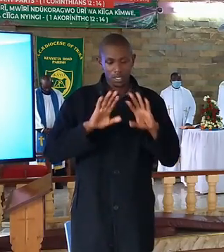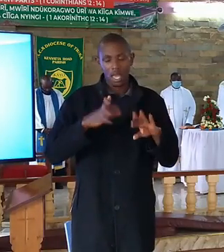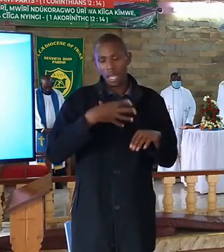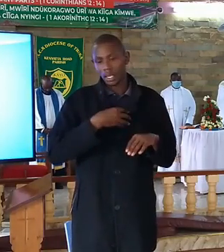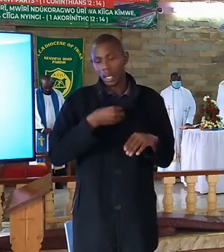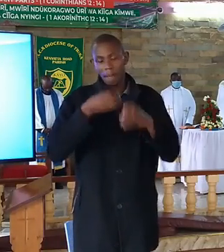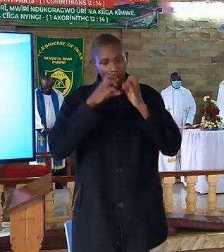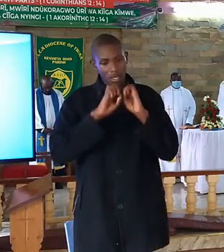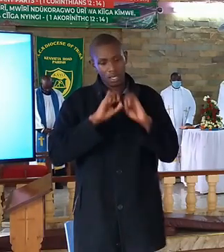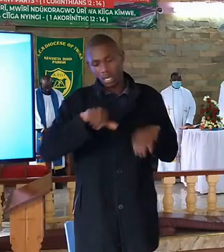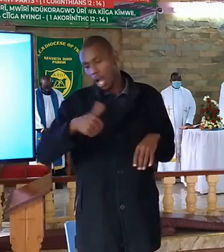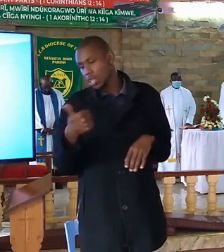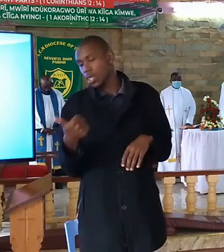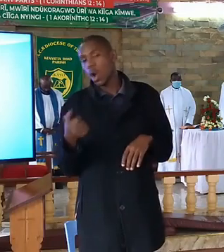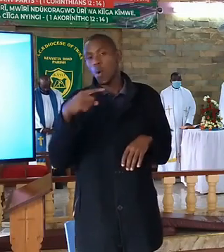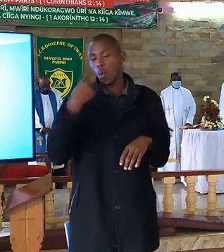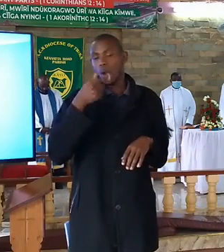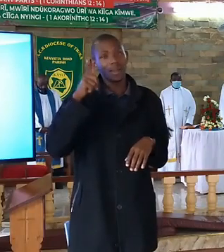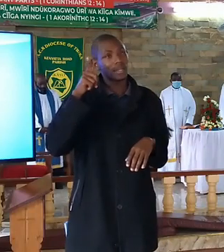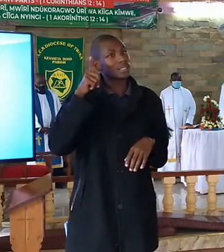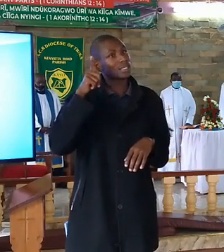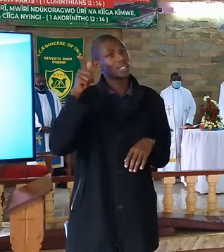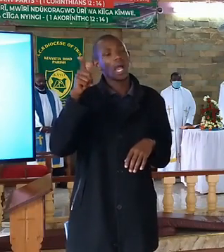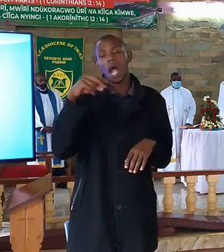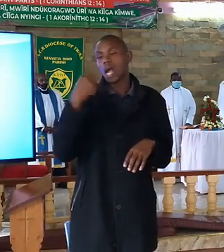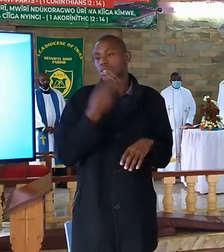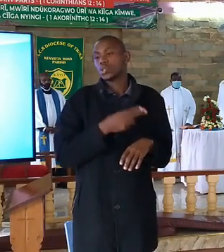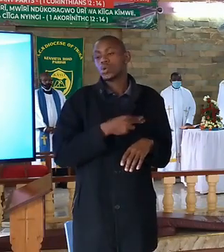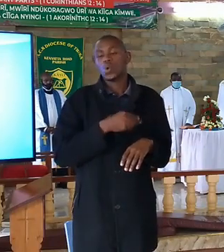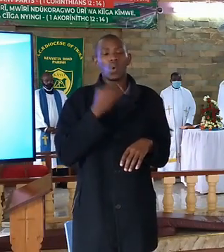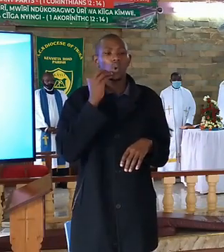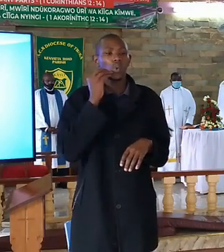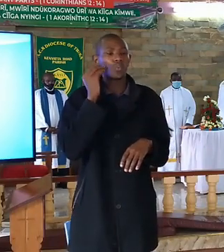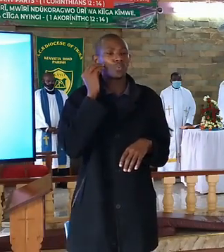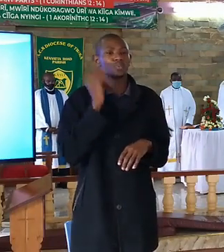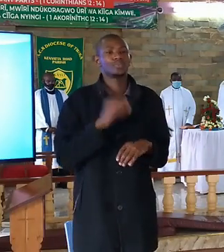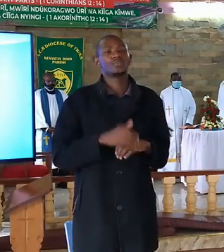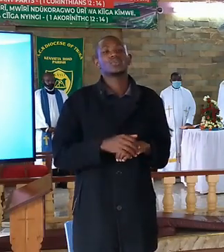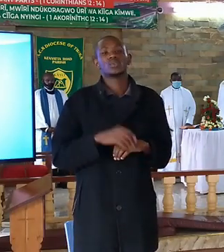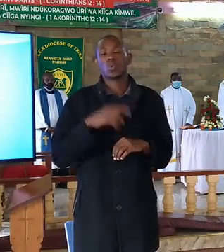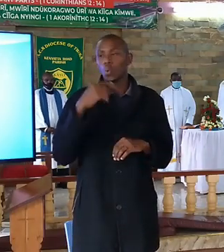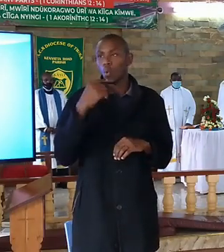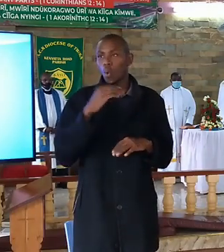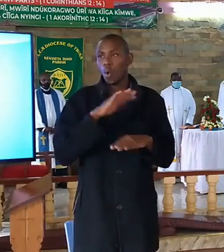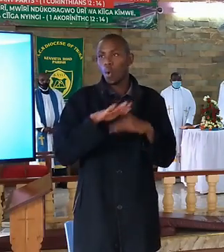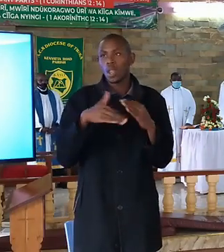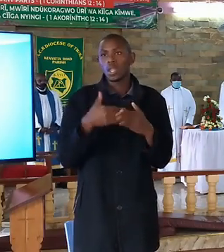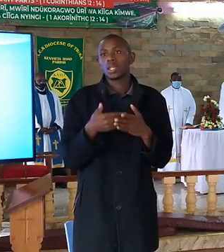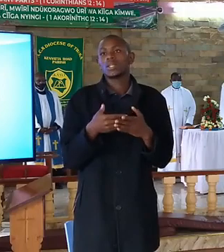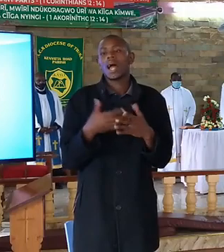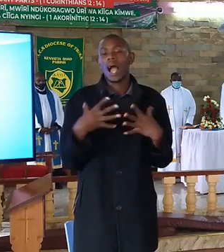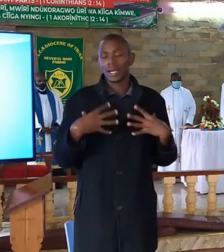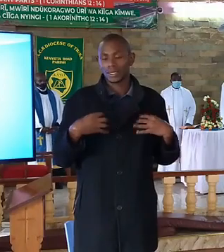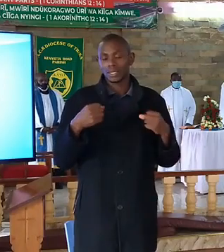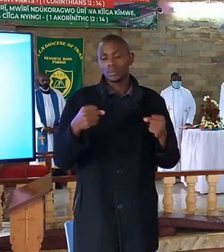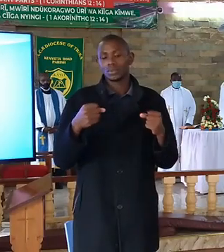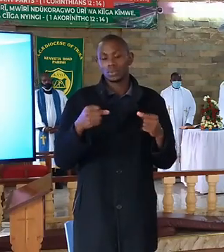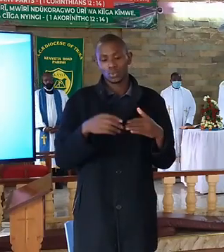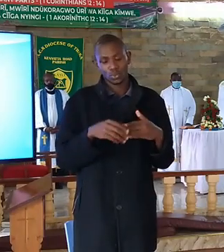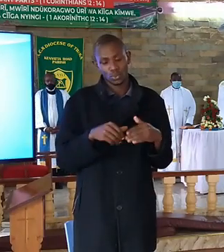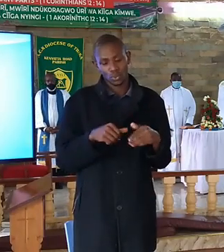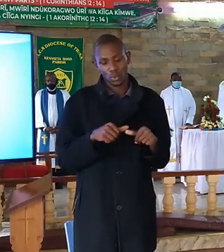angĩ arĩa maratũthikĩrĩria me mĩciĩ-inĩ na me harĩa hangĩ hothe mangĩkorwo wĩtĩkĩre gũtũtongoria na